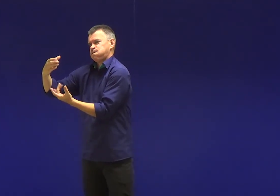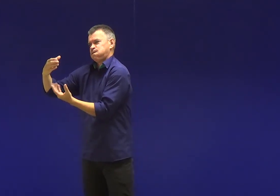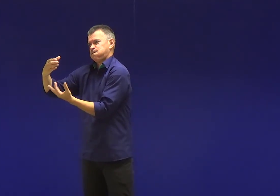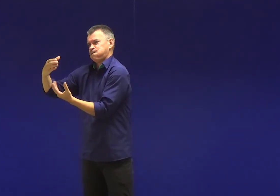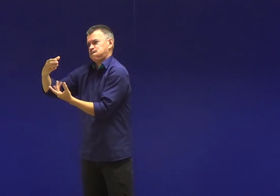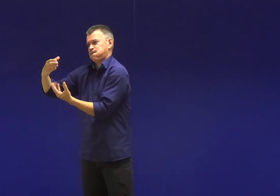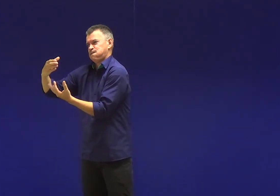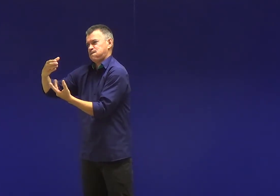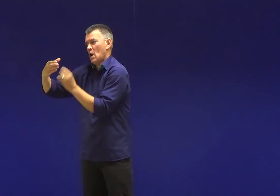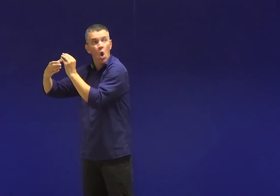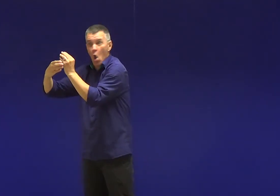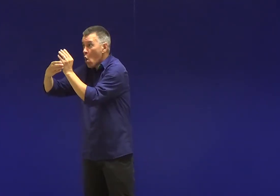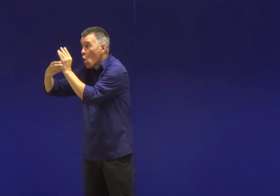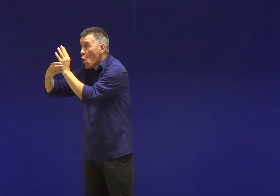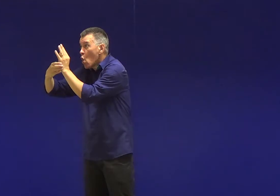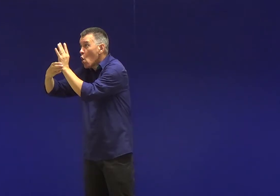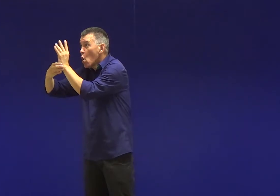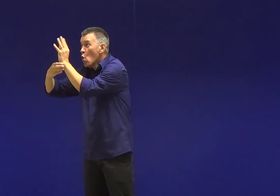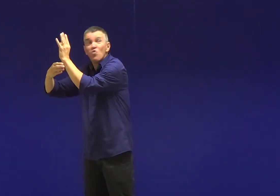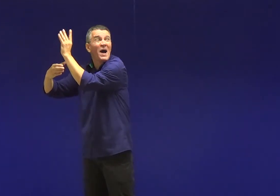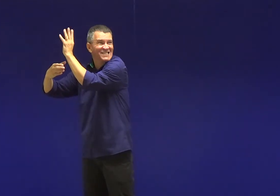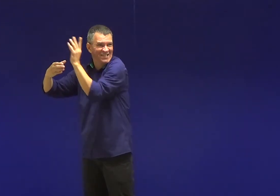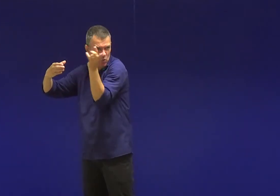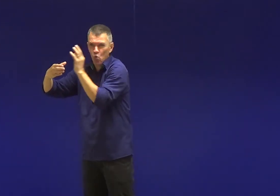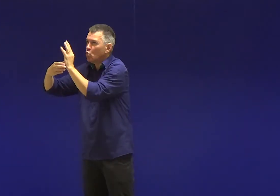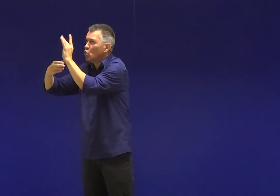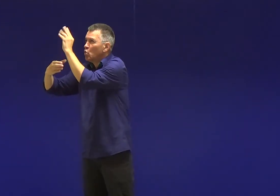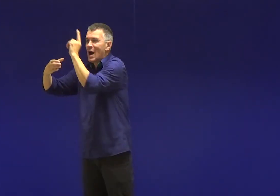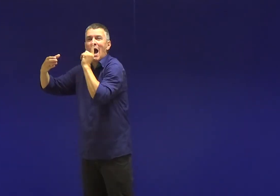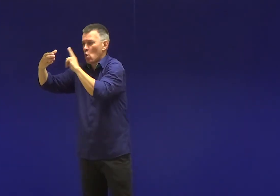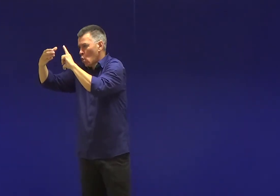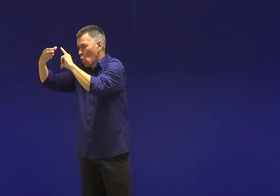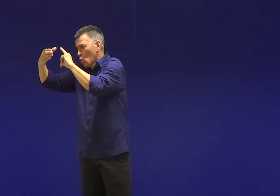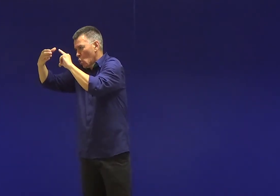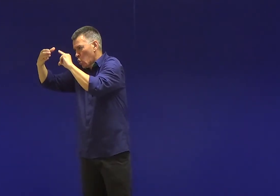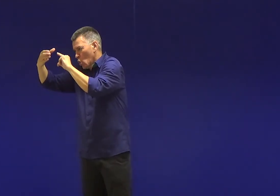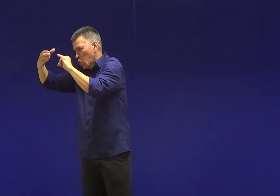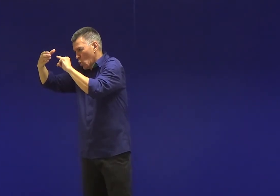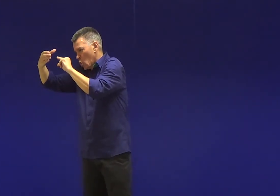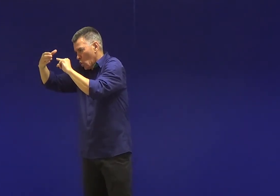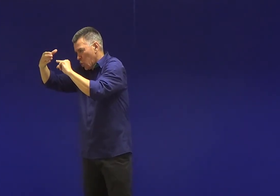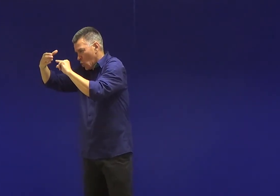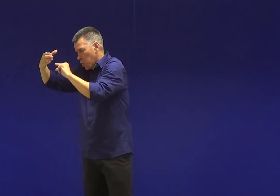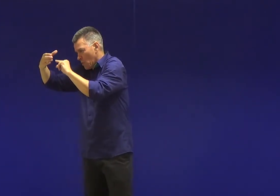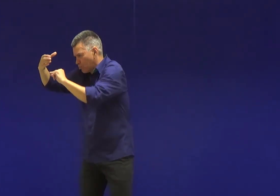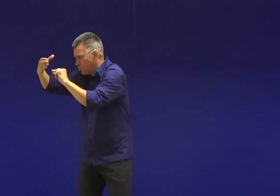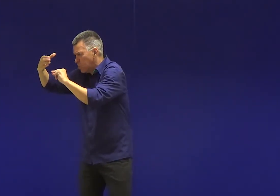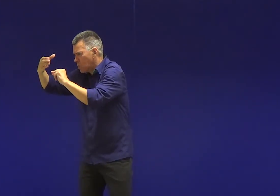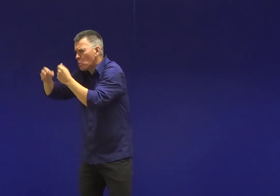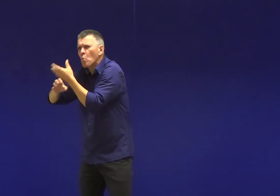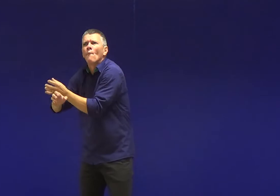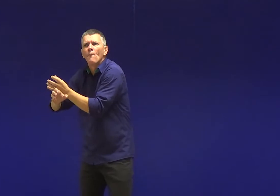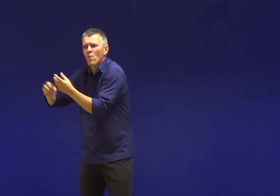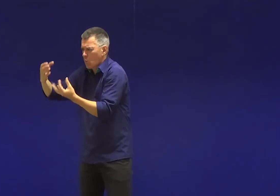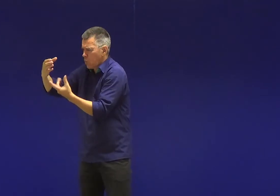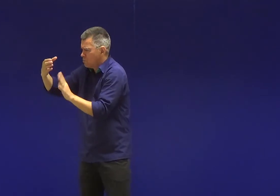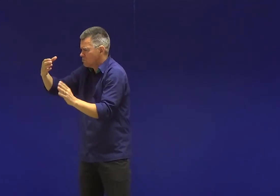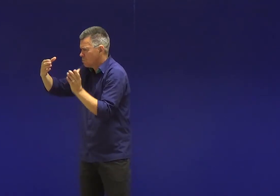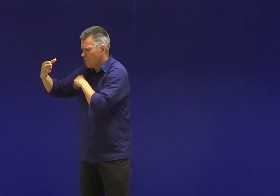Você enche o copo de água, pesadinho, né? E aí então você coloca para esquentar. E aquela água se